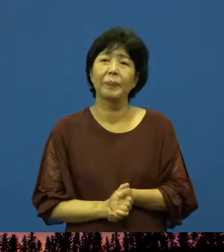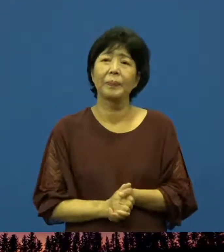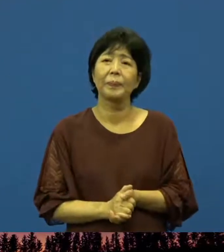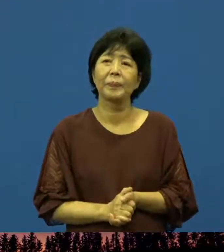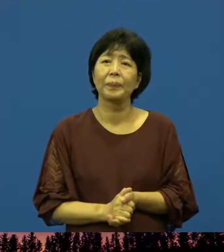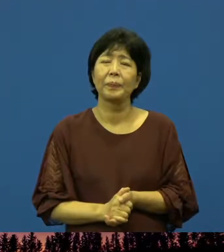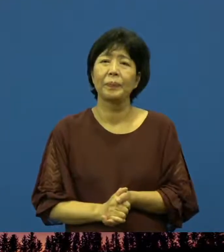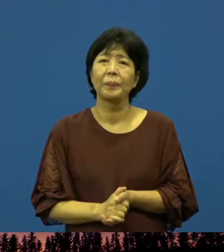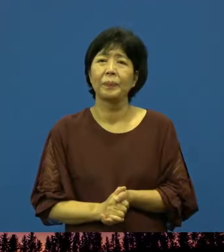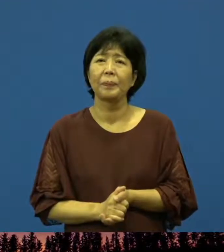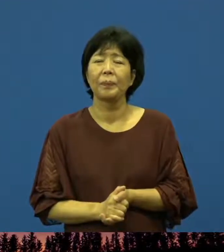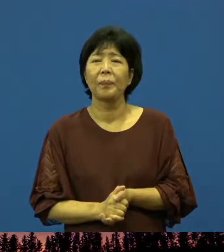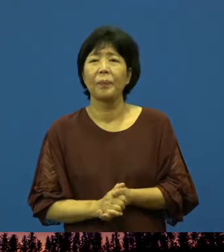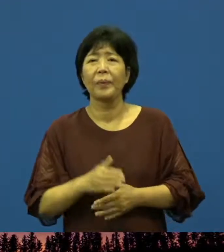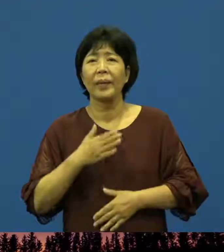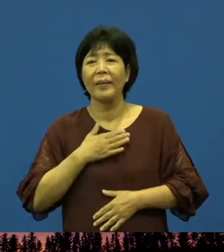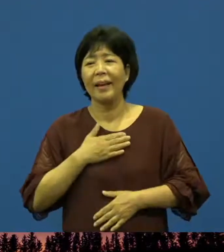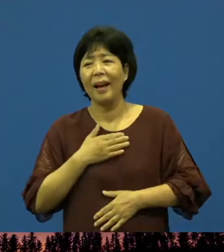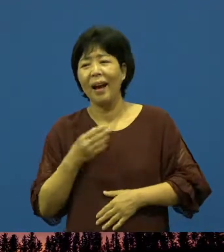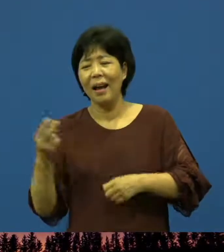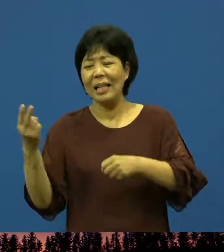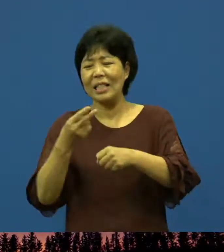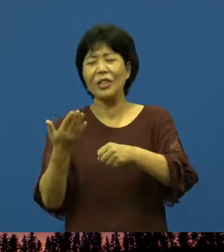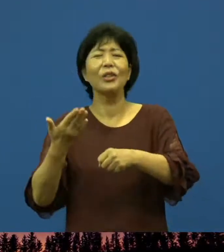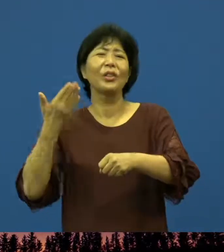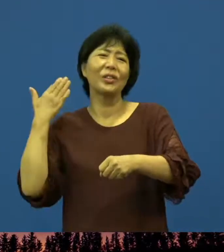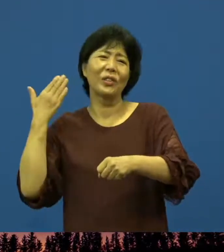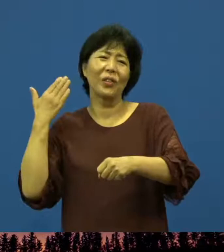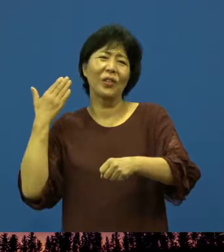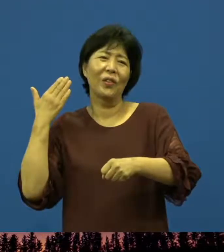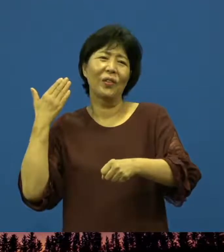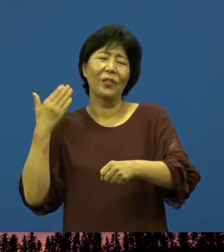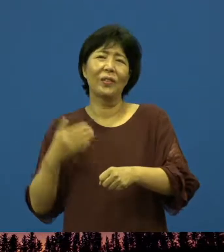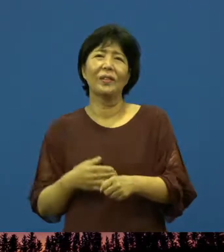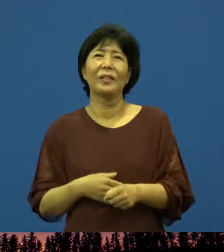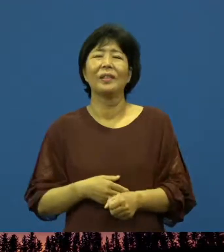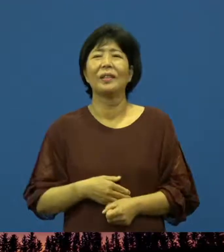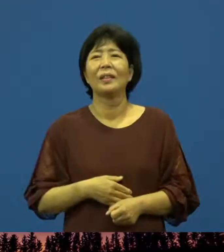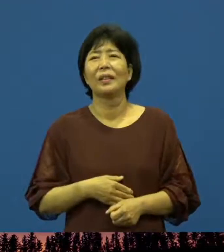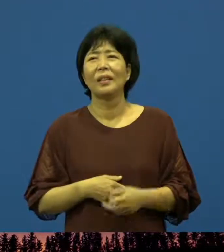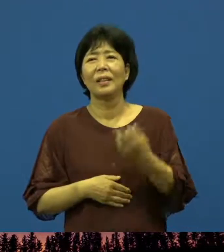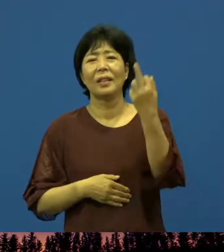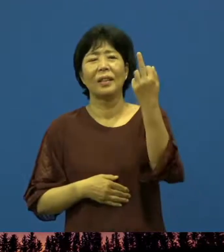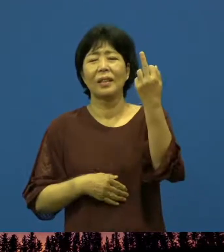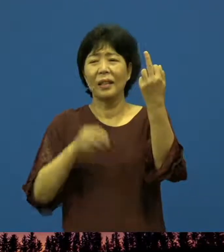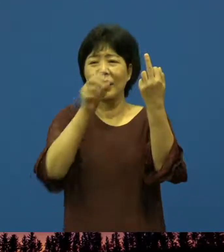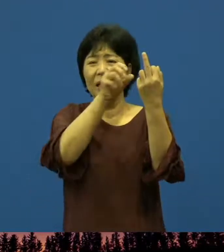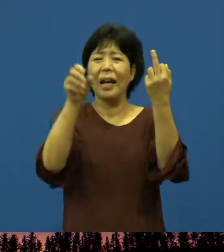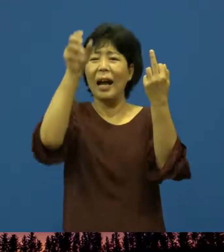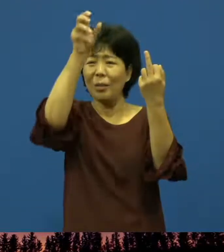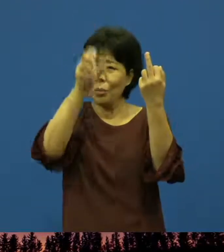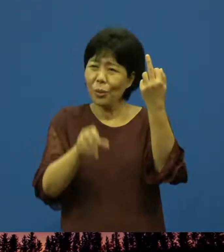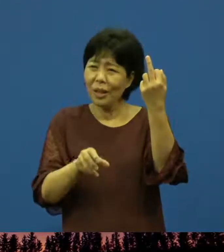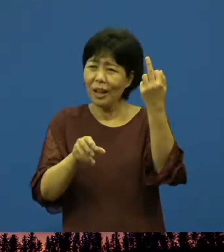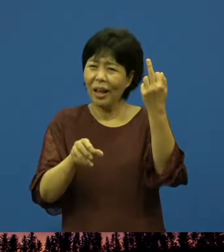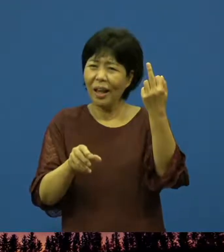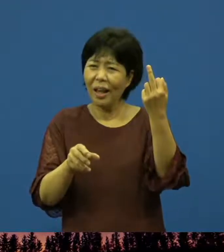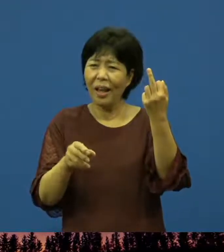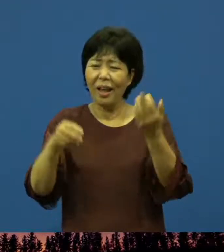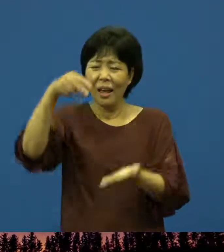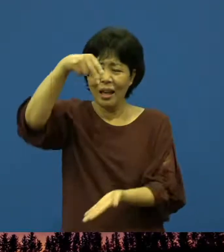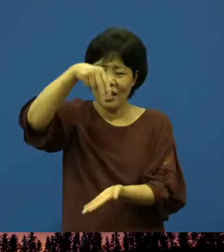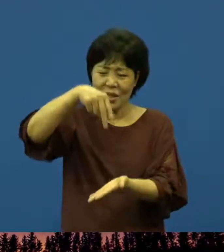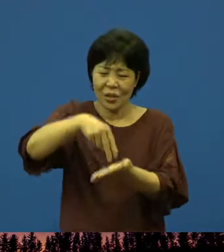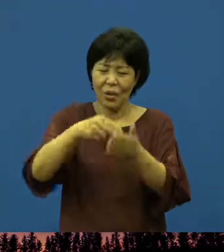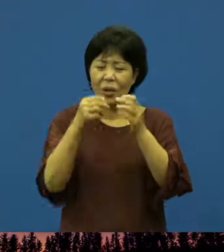경험. 그래서 마치 내가 2000년 전 칼보리 언덕 위에 내가 서 있는 것 같은 경험. 그